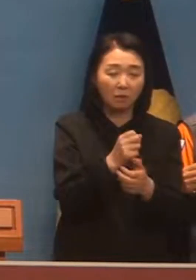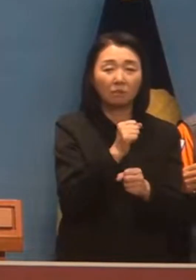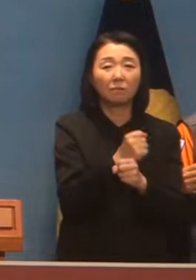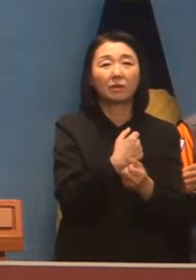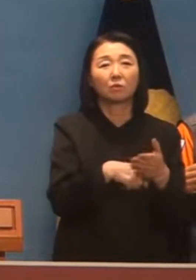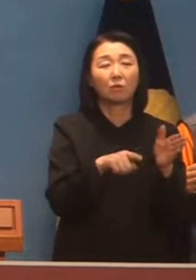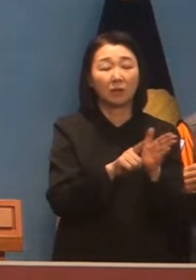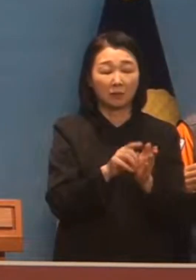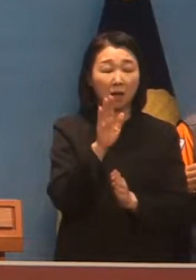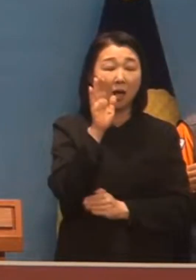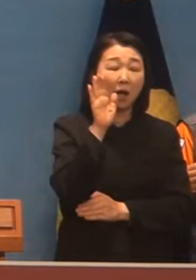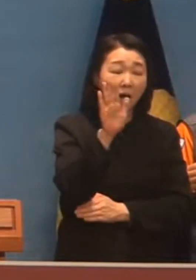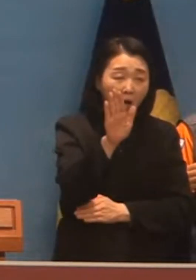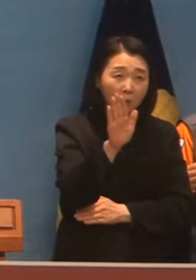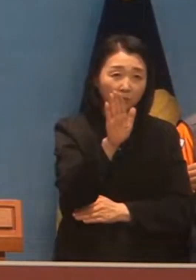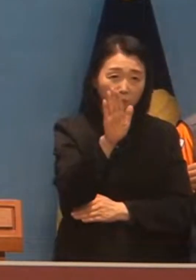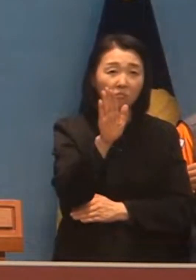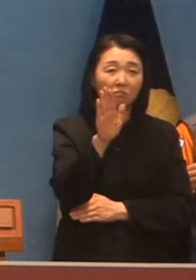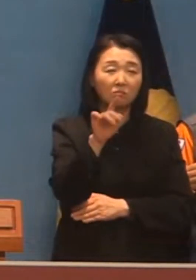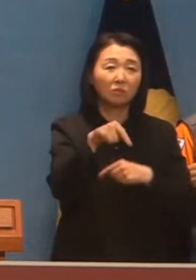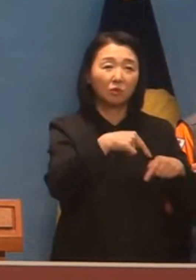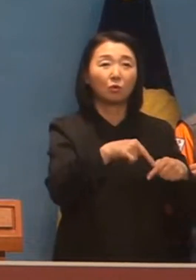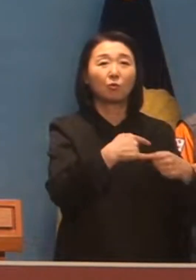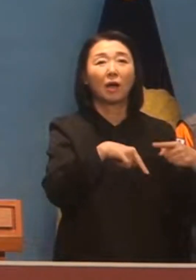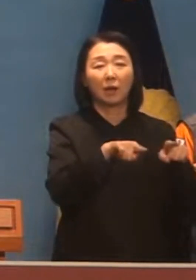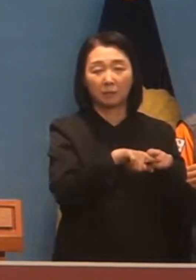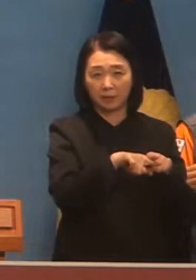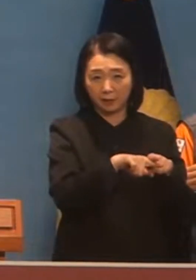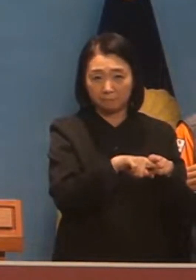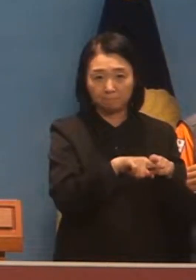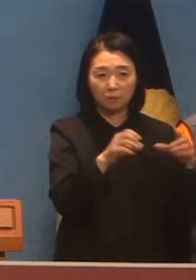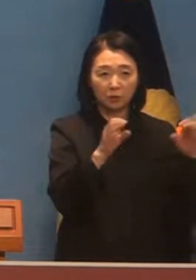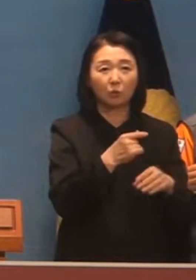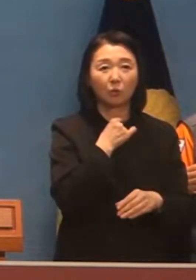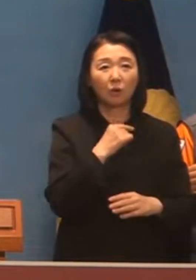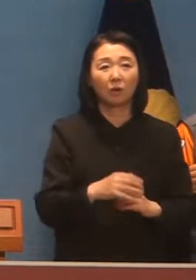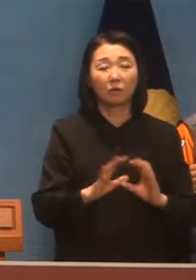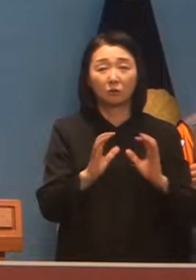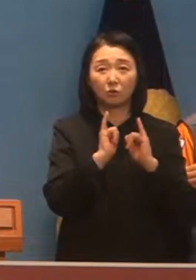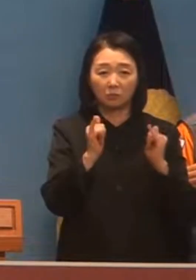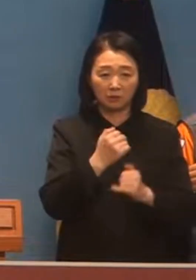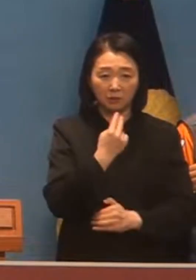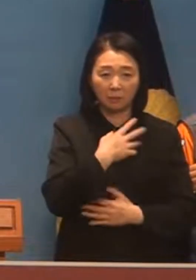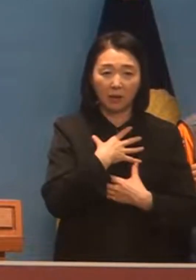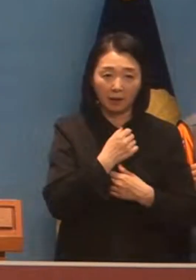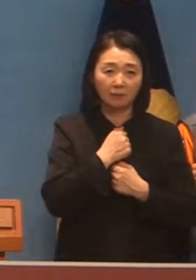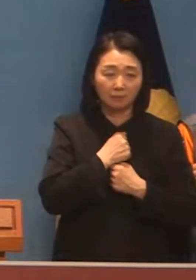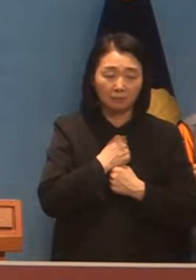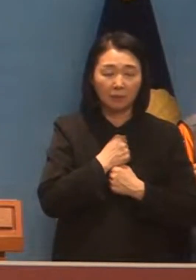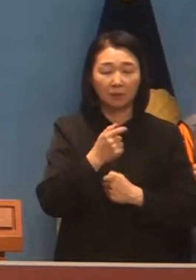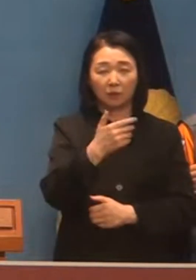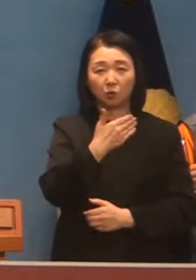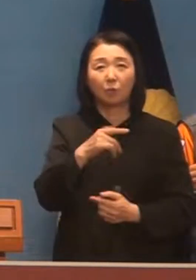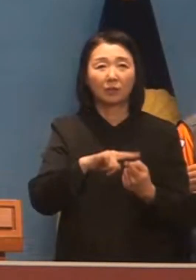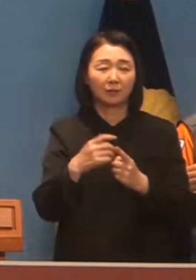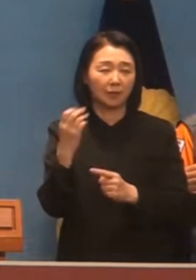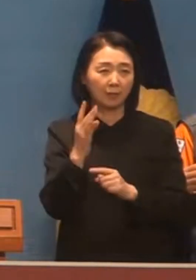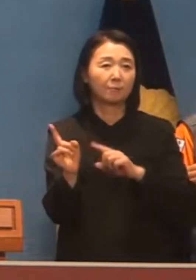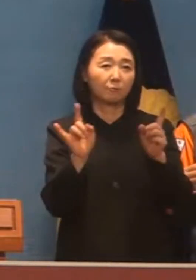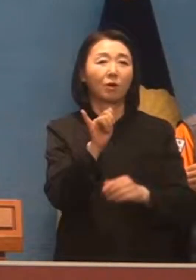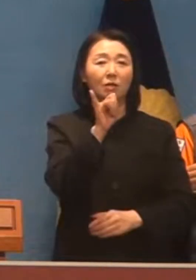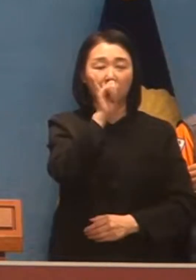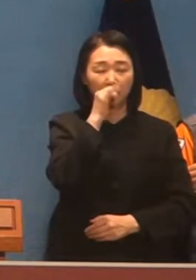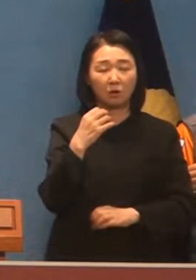있도록 차기 정부와 긴밀히 소통하겠습니다. 오직 국민의 생명과 안전을 지키는 소방으로 거듭날 수